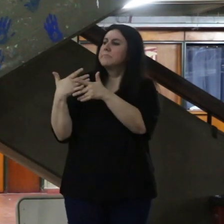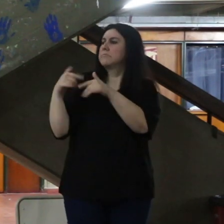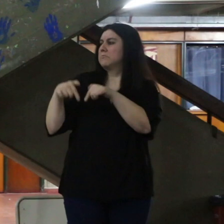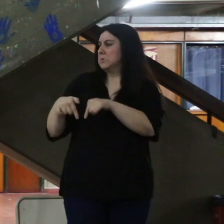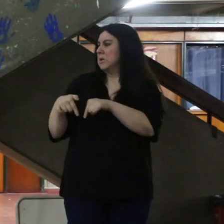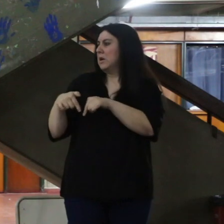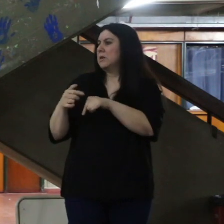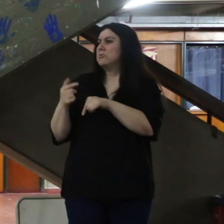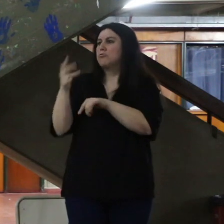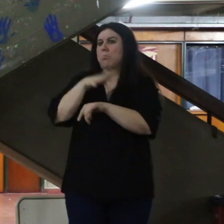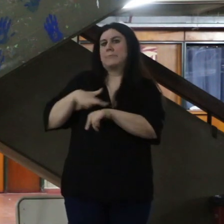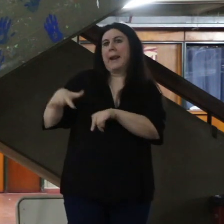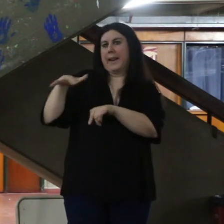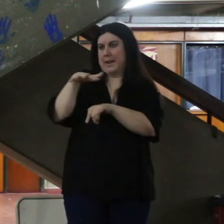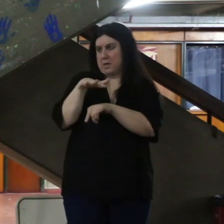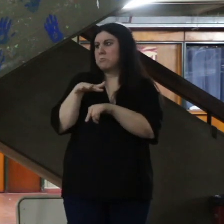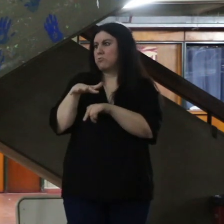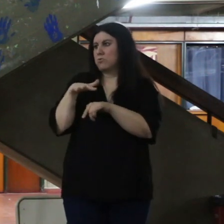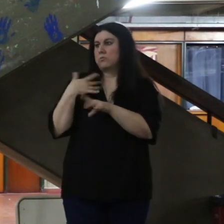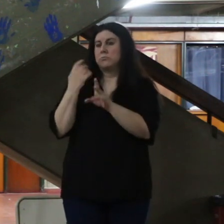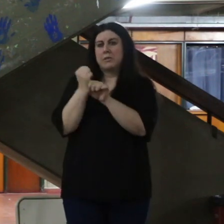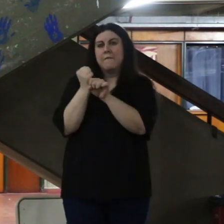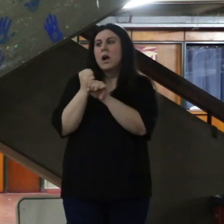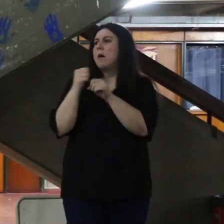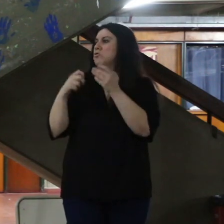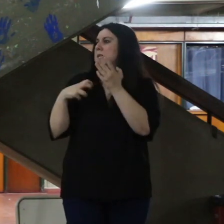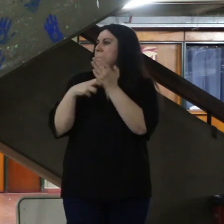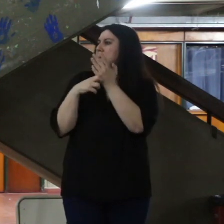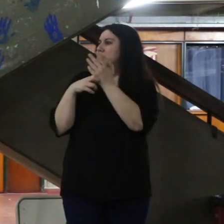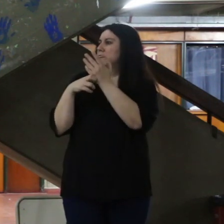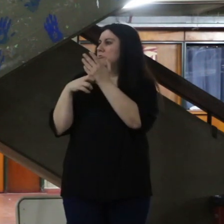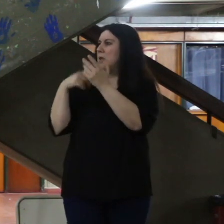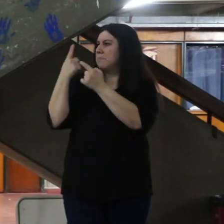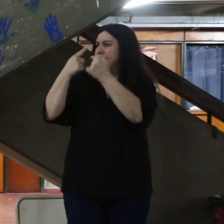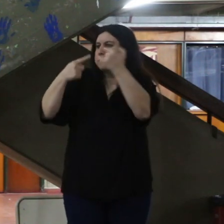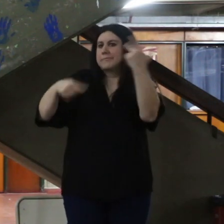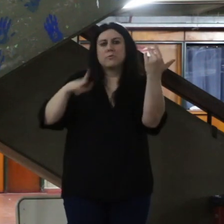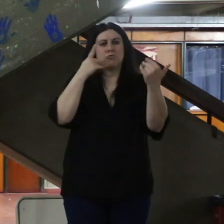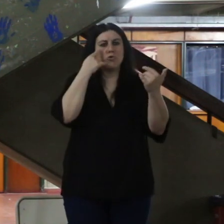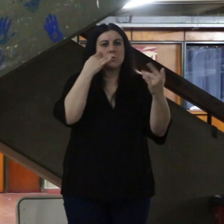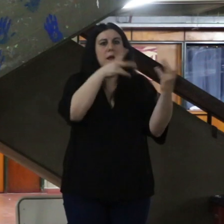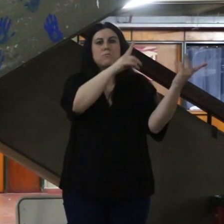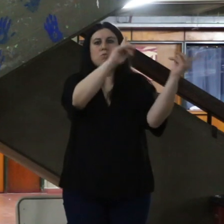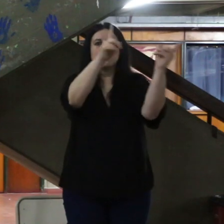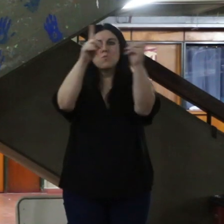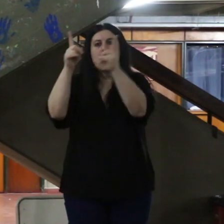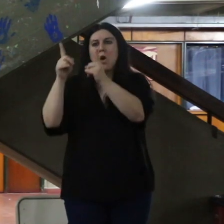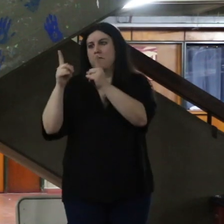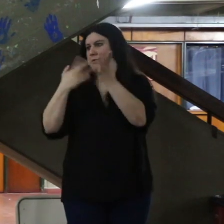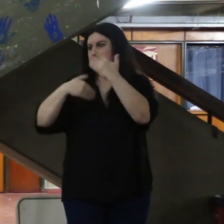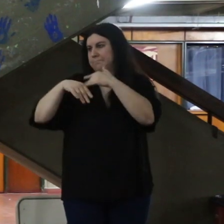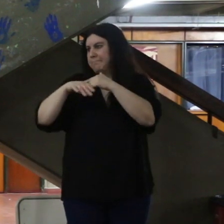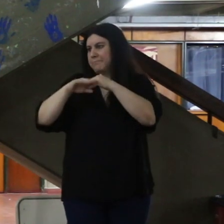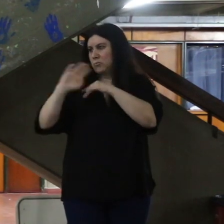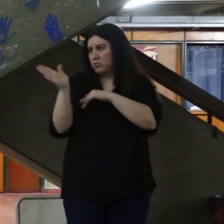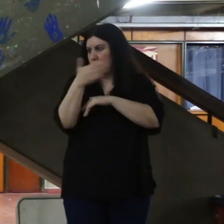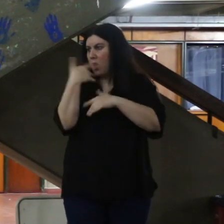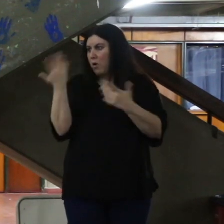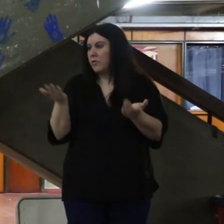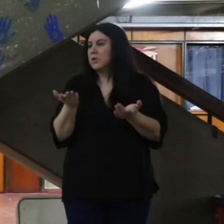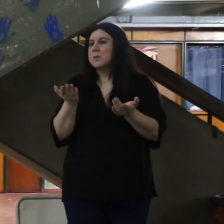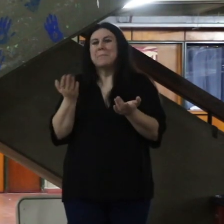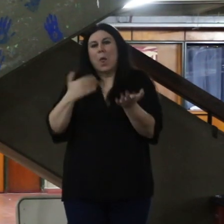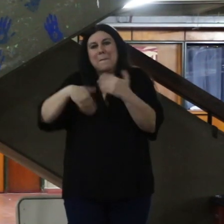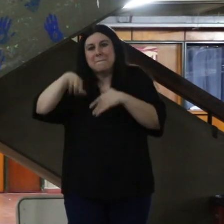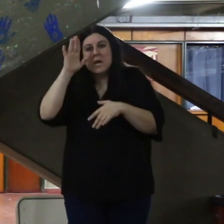con toda la región, con todos los inspectores, inspectoras, profes, pero sobre todo con